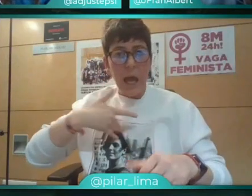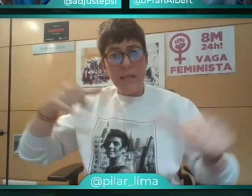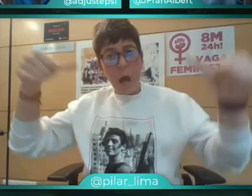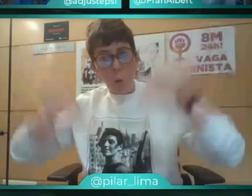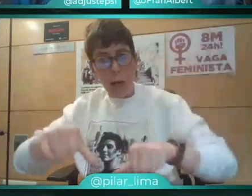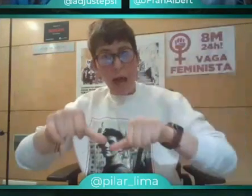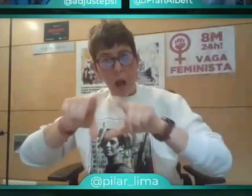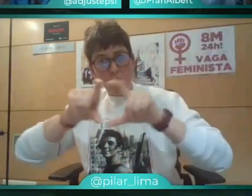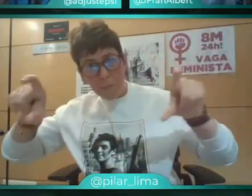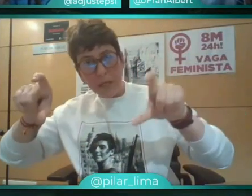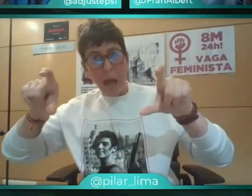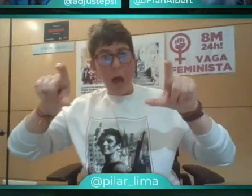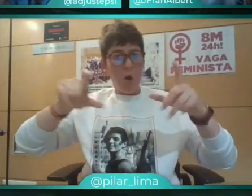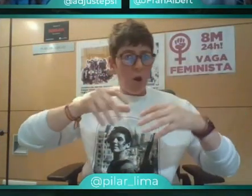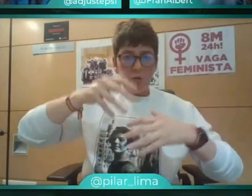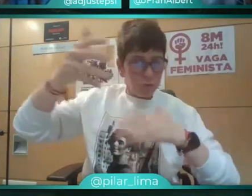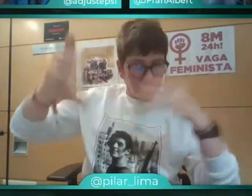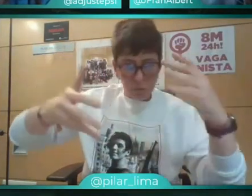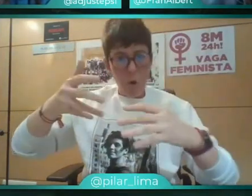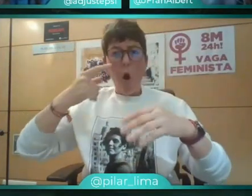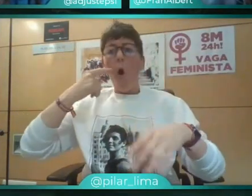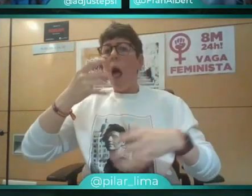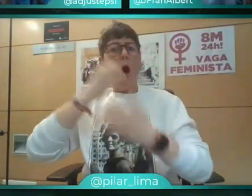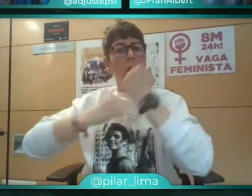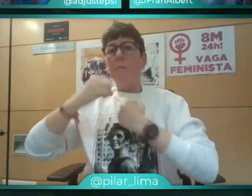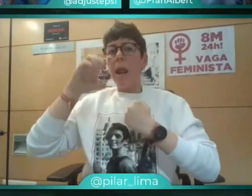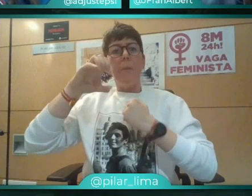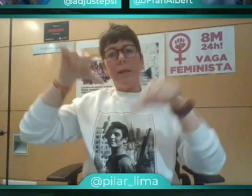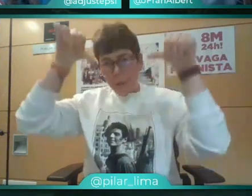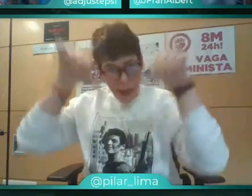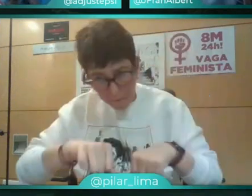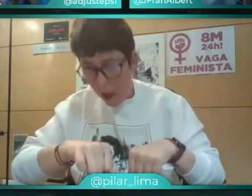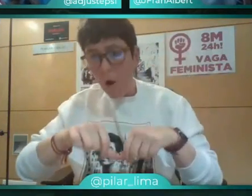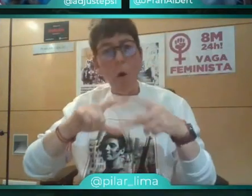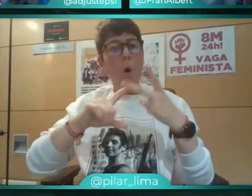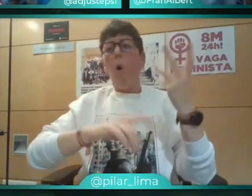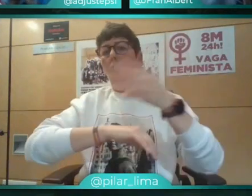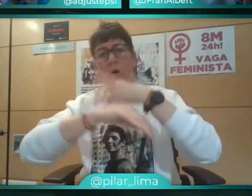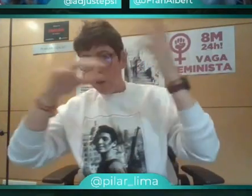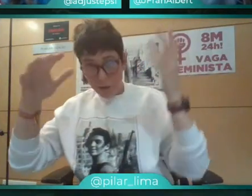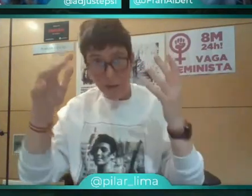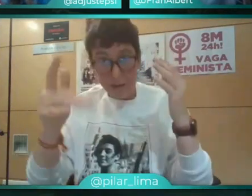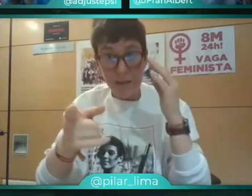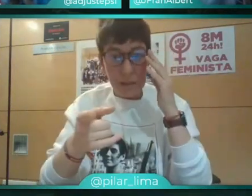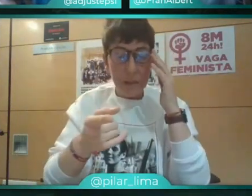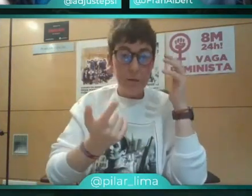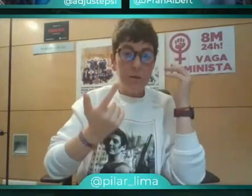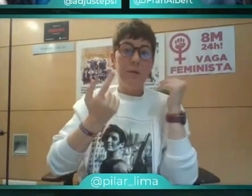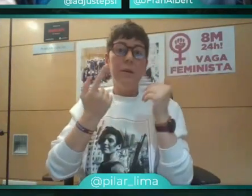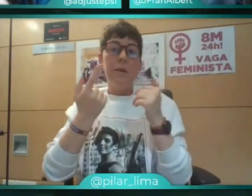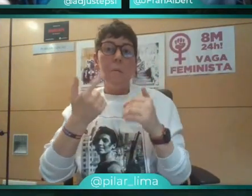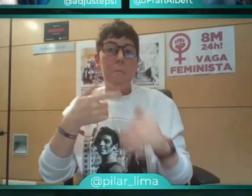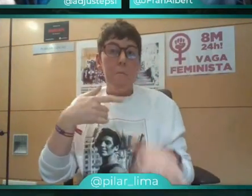súper importante y luego decían bueno queréis arruinar a los empresarios no estaban en cara la economía del país se va a hundir no